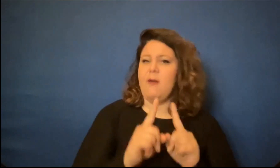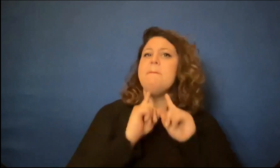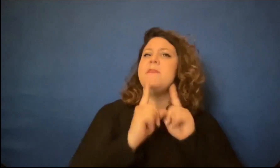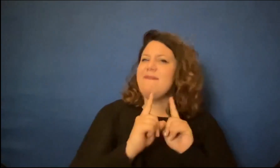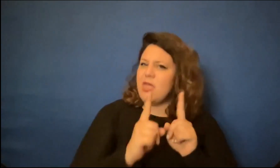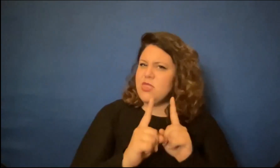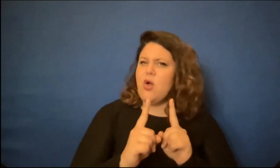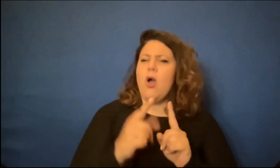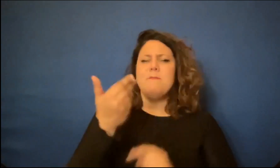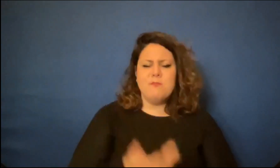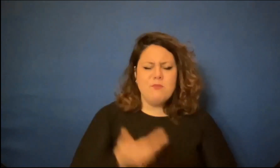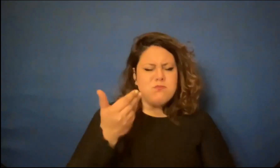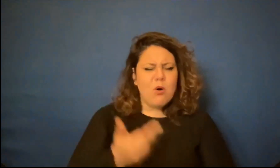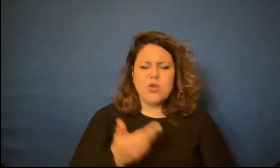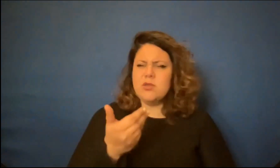de prevención.